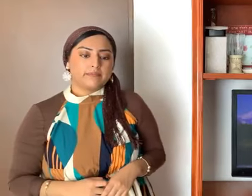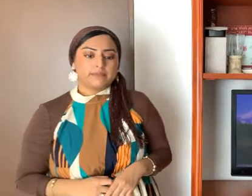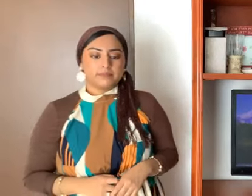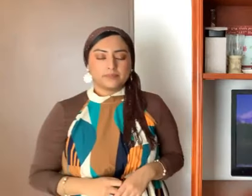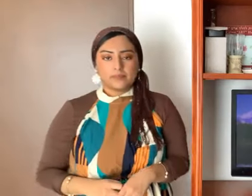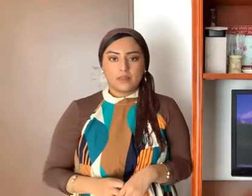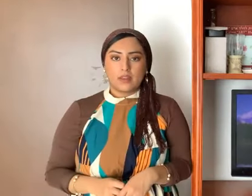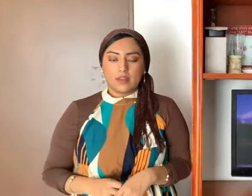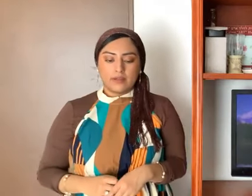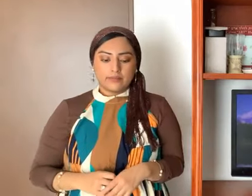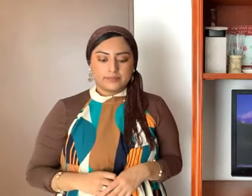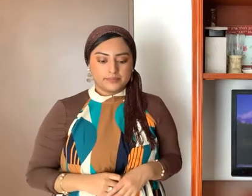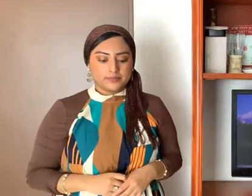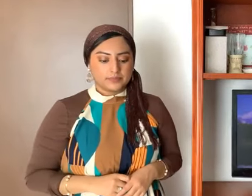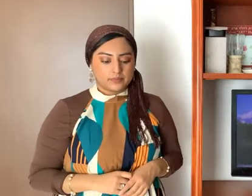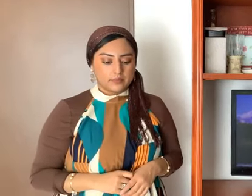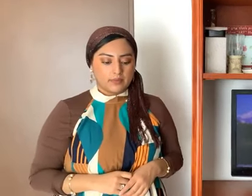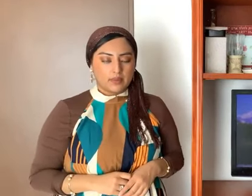a recapitular la idea.